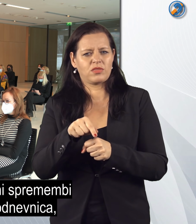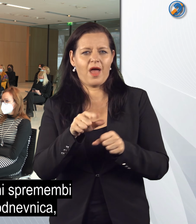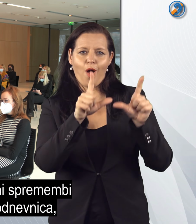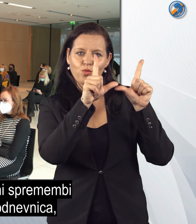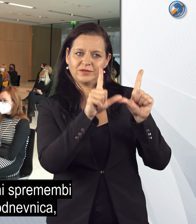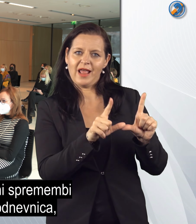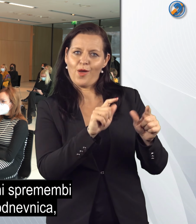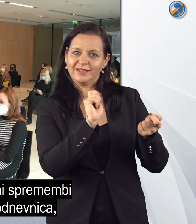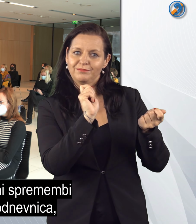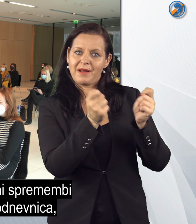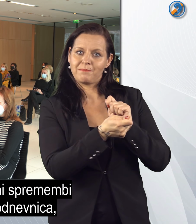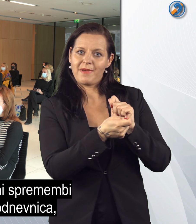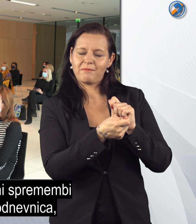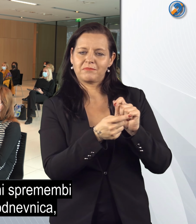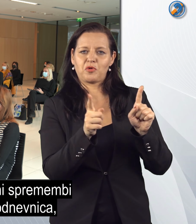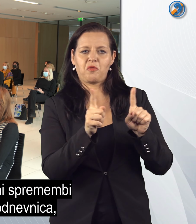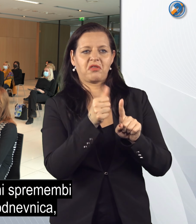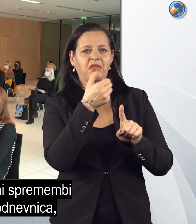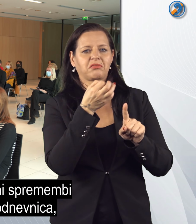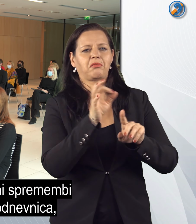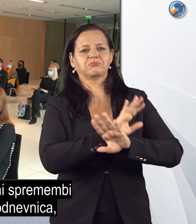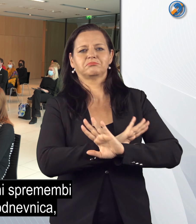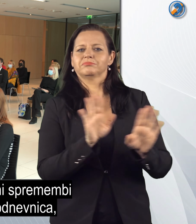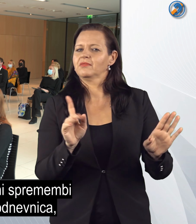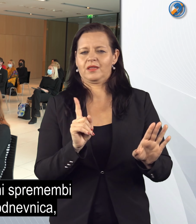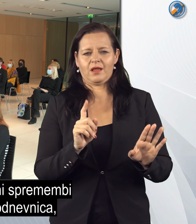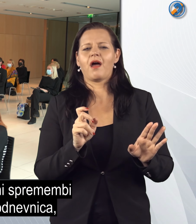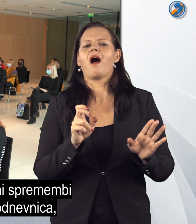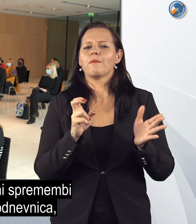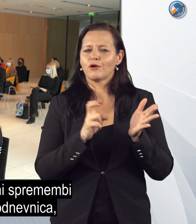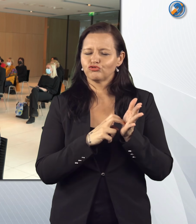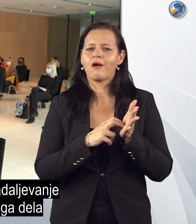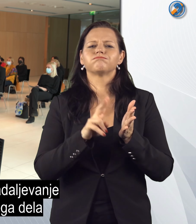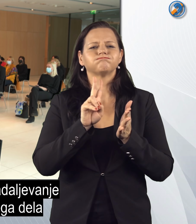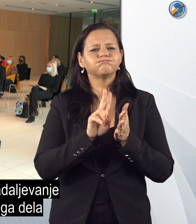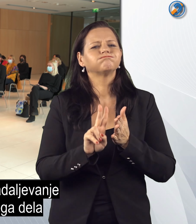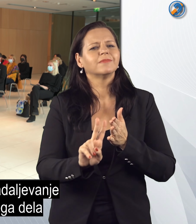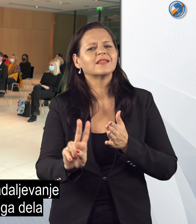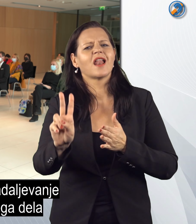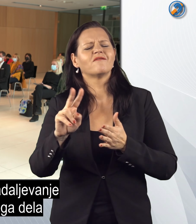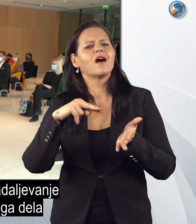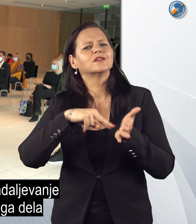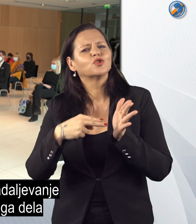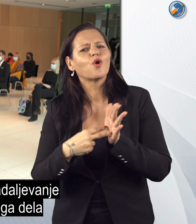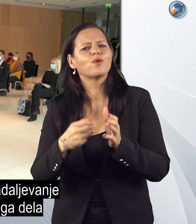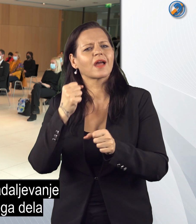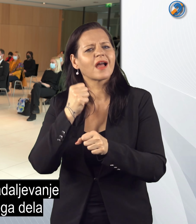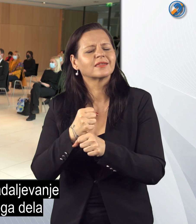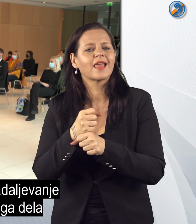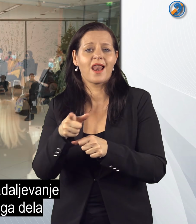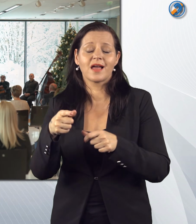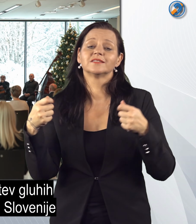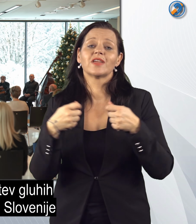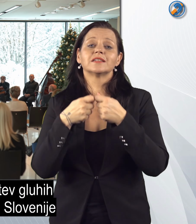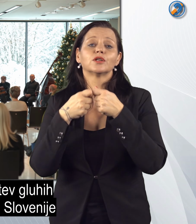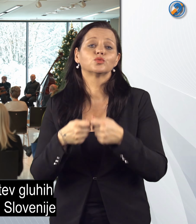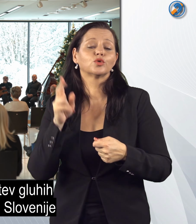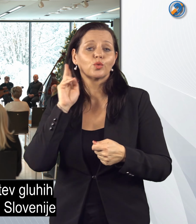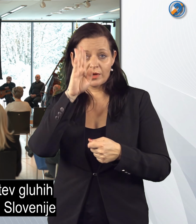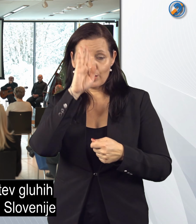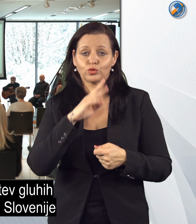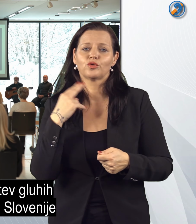Delo na ustavni spremembi ni muha enodnevnica, temveč je nadaljevanje strokovnega dela Zveze društev gluhih